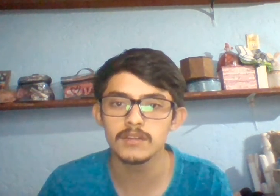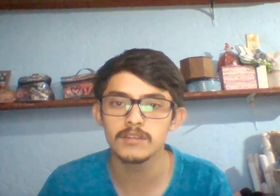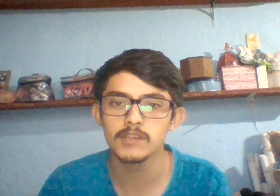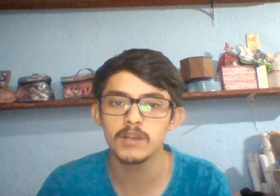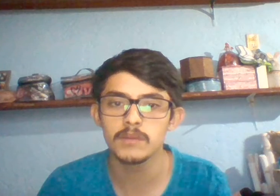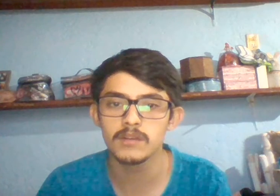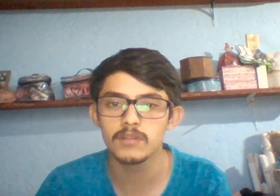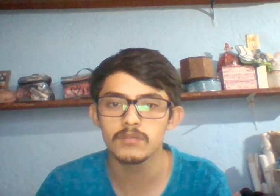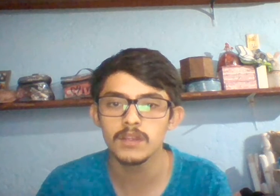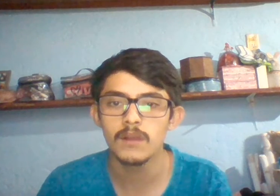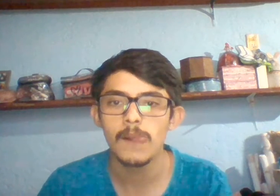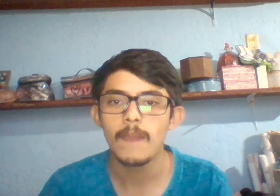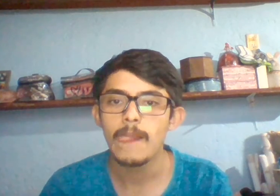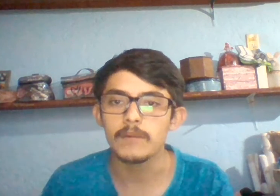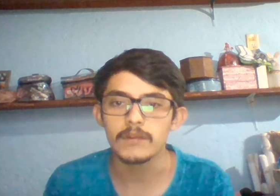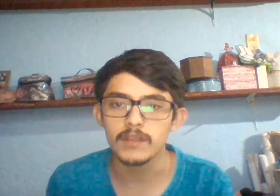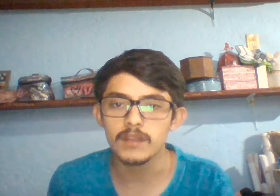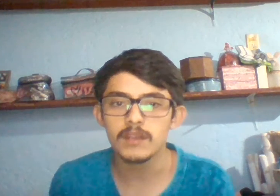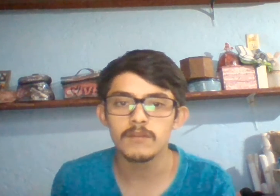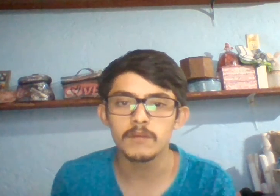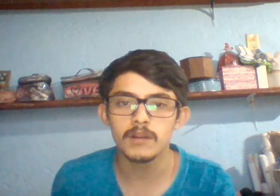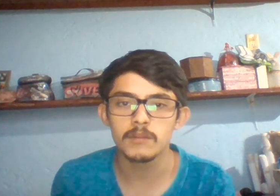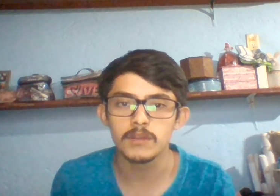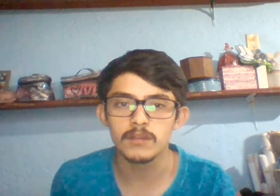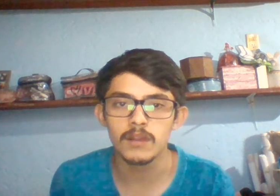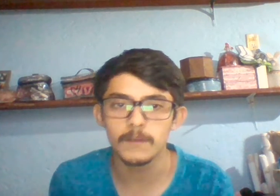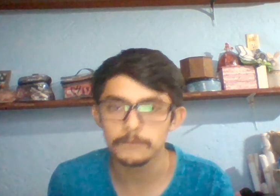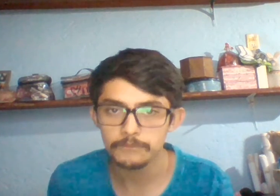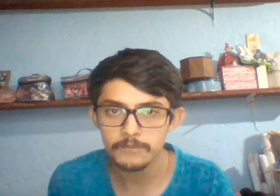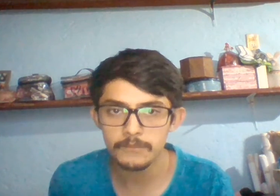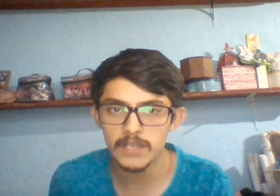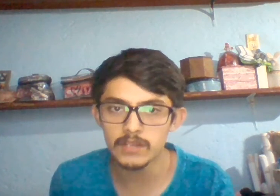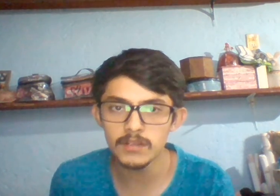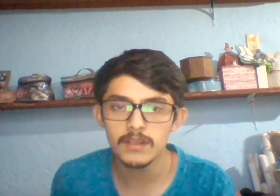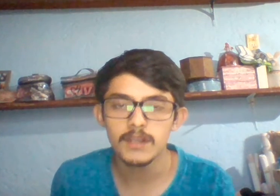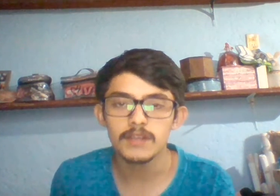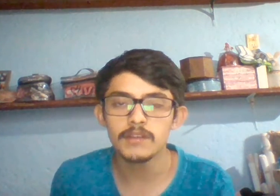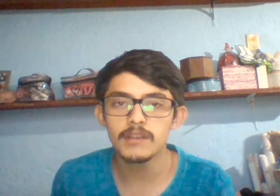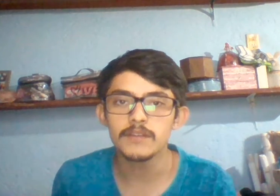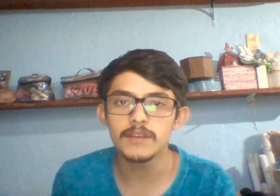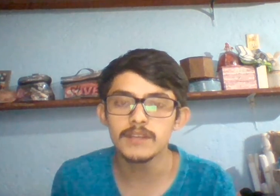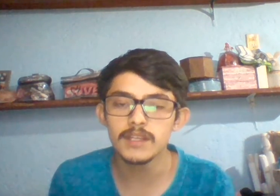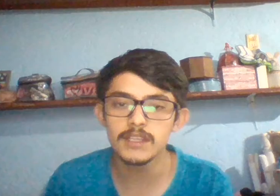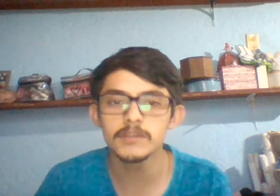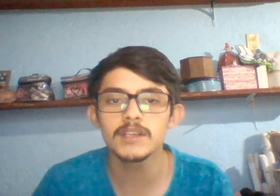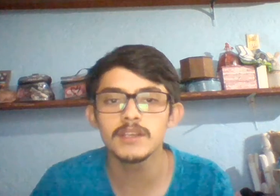otras palabras reduce la velocidad de giro en favor del aumento del torque. Entonces la diferencia que tenemos aquí es